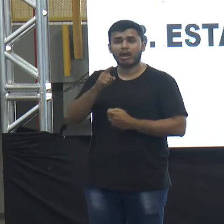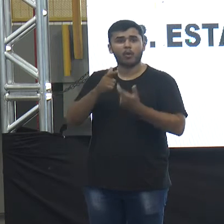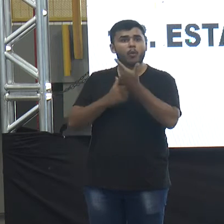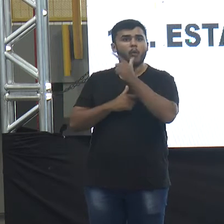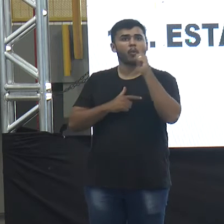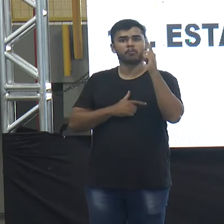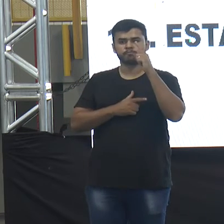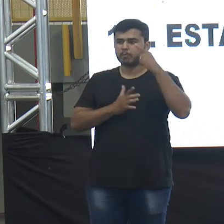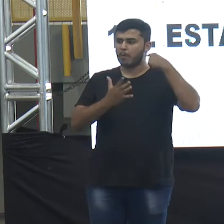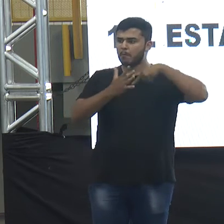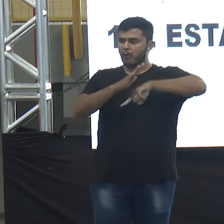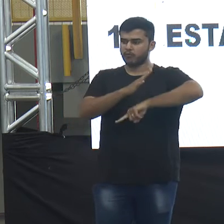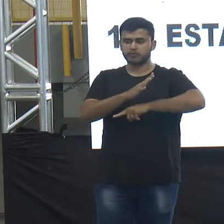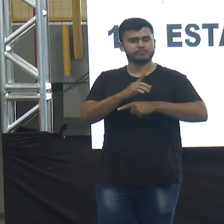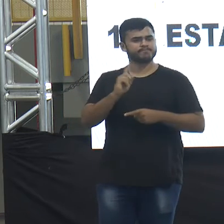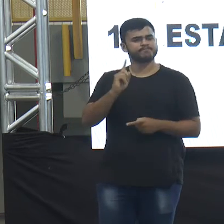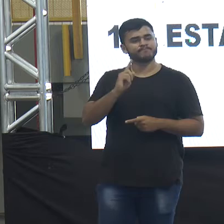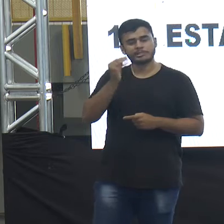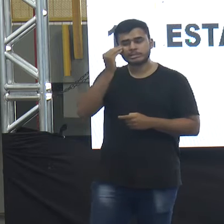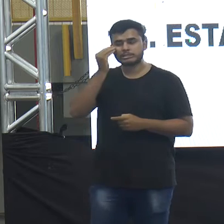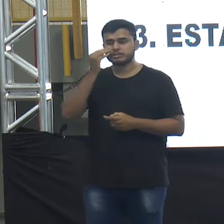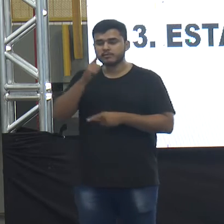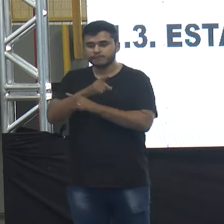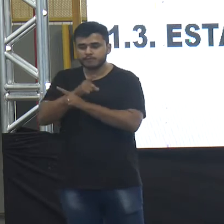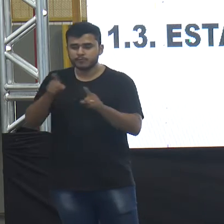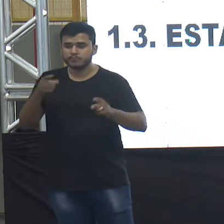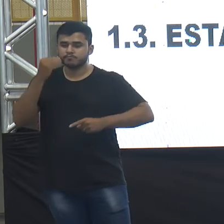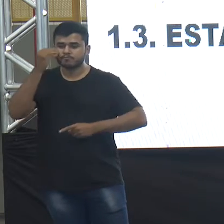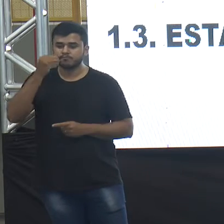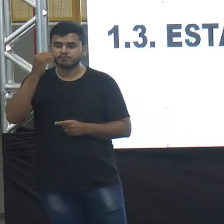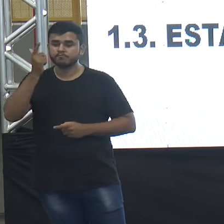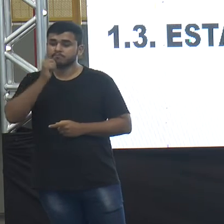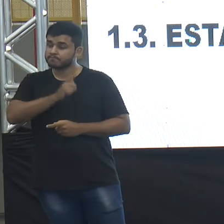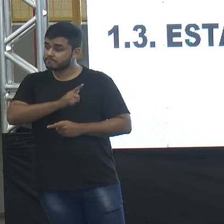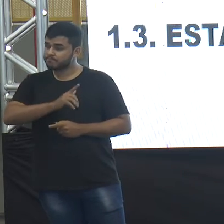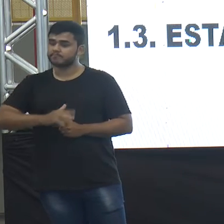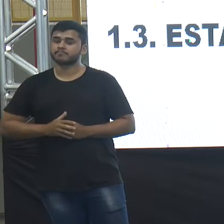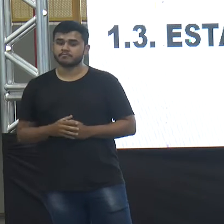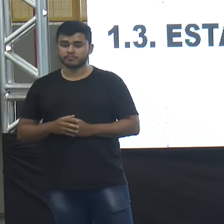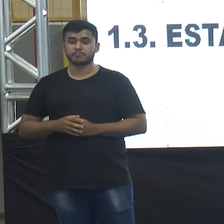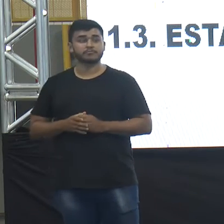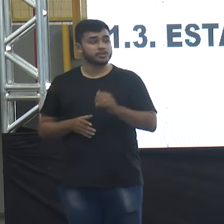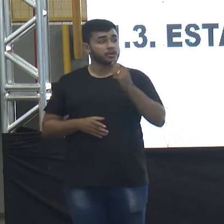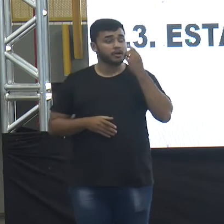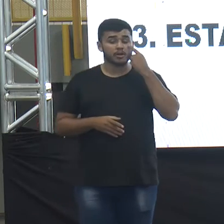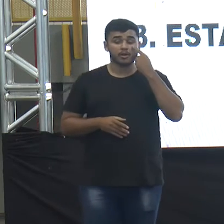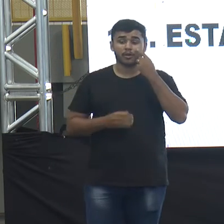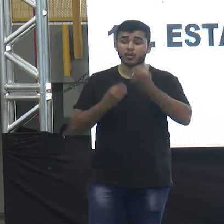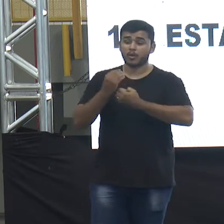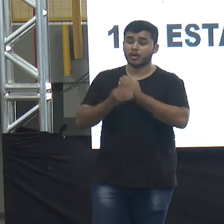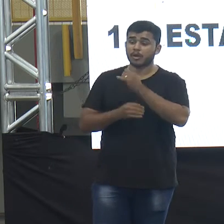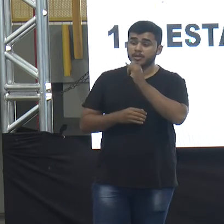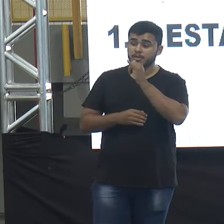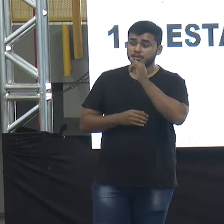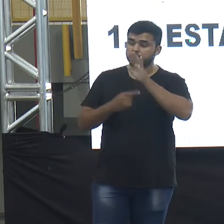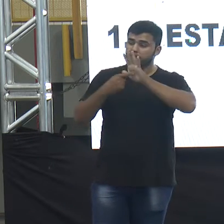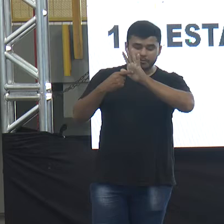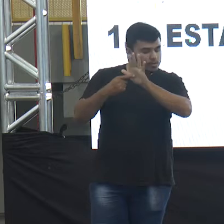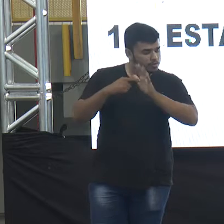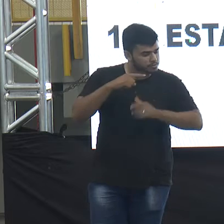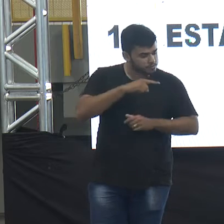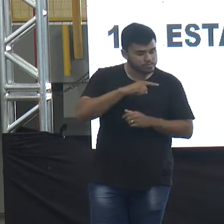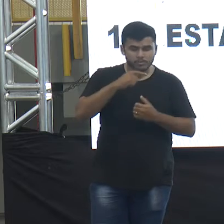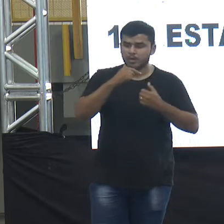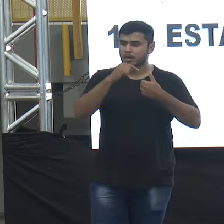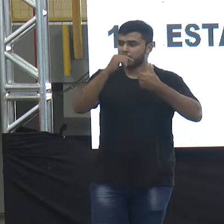dia. A gente tenta fazer isso sempre, e é possível, principalmente pelo fato de que essa parte física é uma parte que não requer